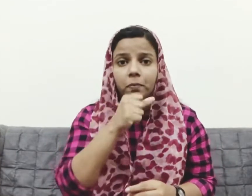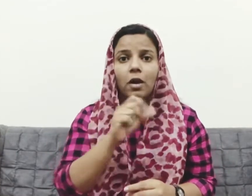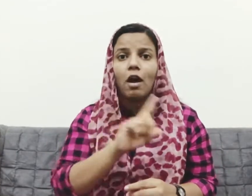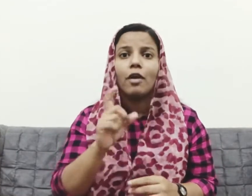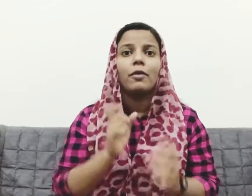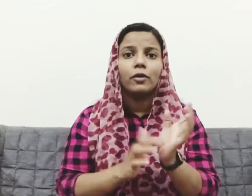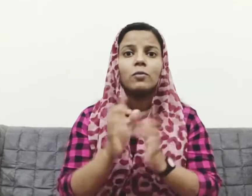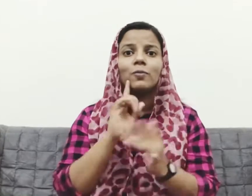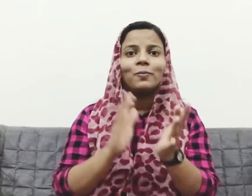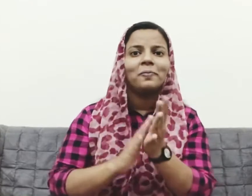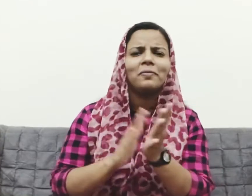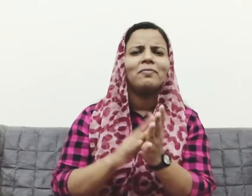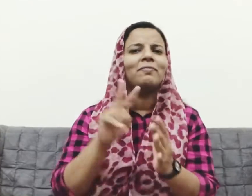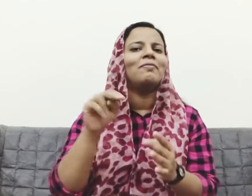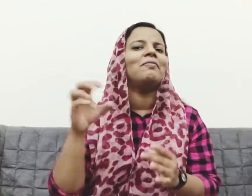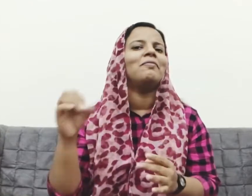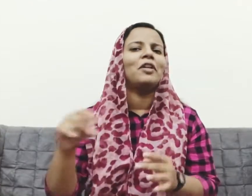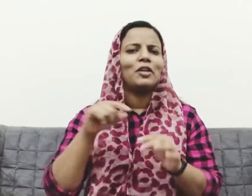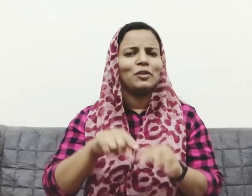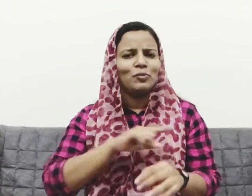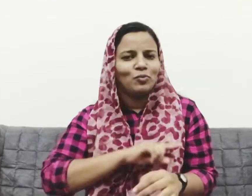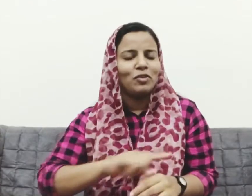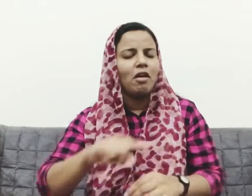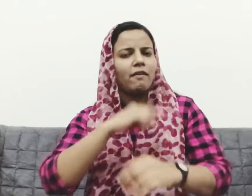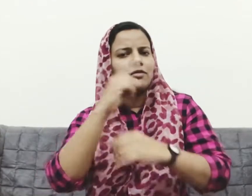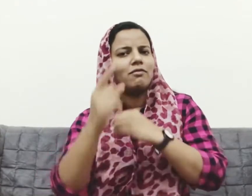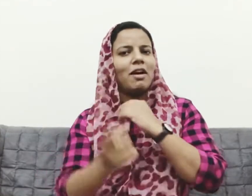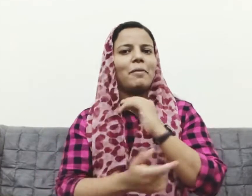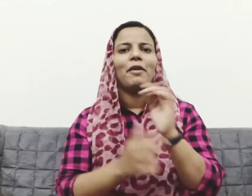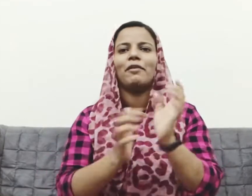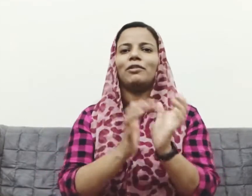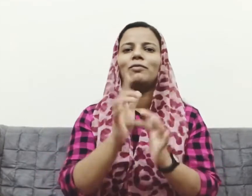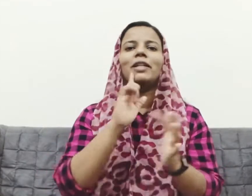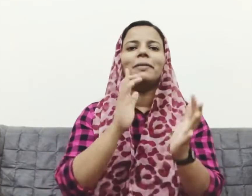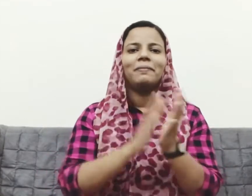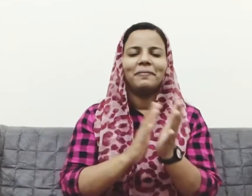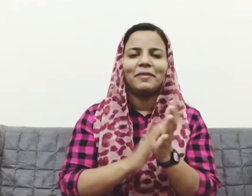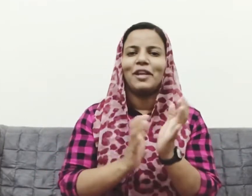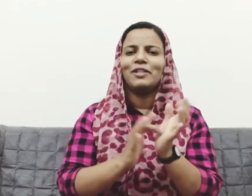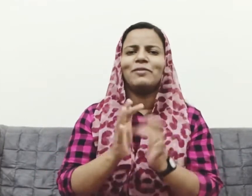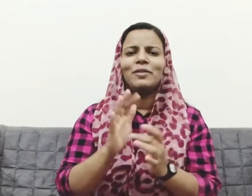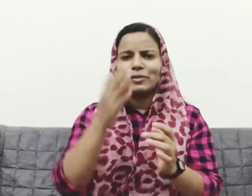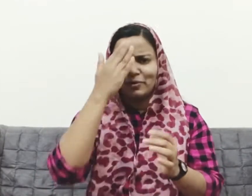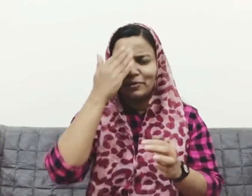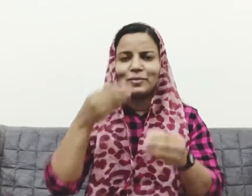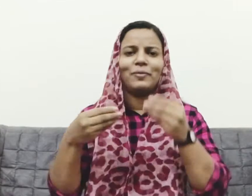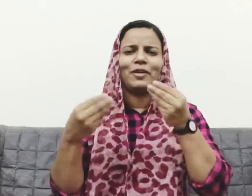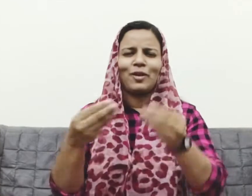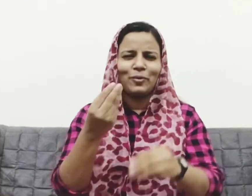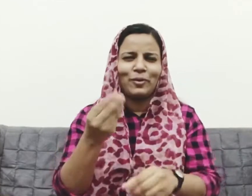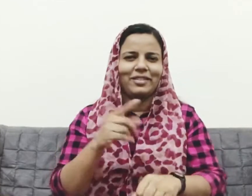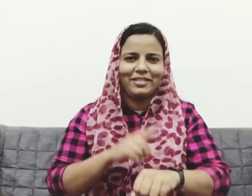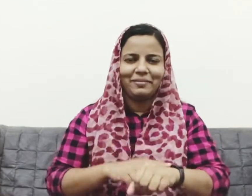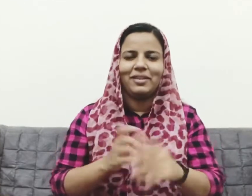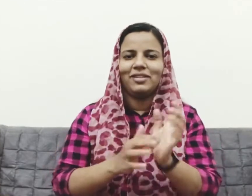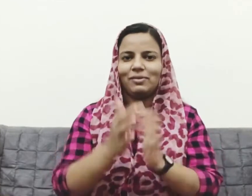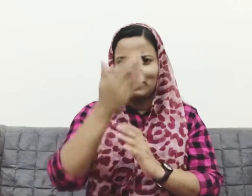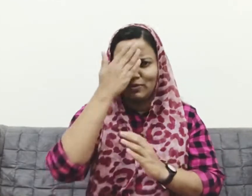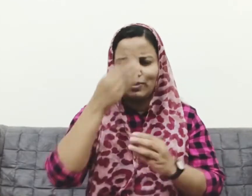സ്തുതിക്കുന്നില്ല, എന്നാൽ നാമോ ഇന്ന് മുതൽ എന്നേക്കും ആമേൻ യഹോവയെ വാഴ്ത്തും. അതുകൊണ്ട് യഹോവയെ സ്തുതിപ്പീൻ. അല്പസമയം കർത്താവിനെ ഒന്ന് സ്തോത്രം